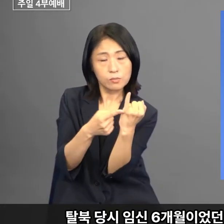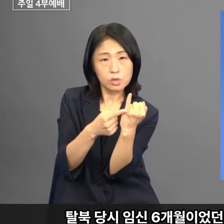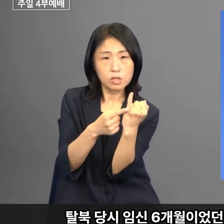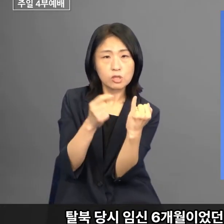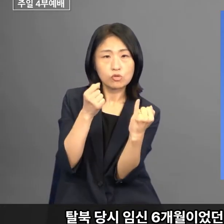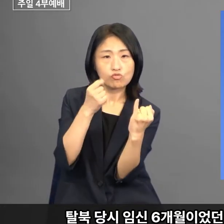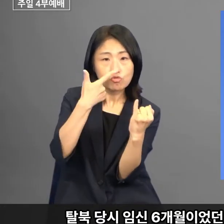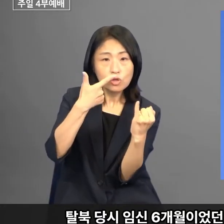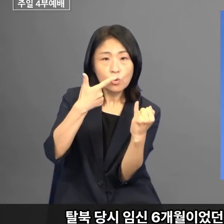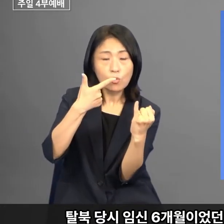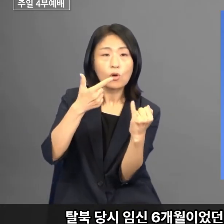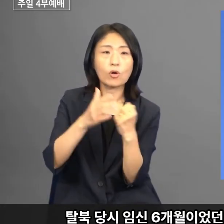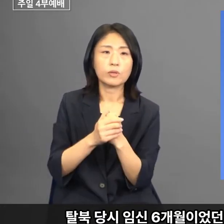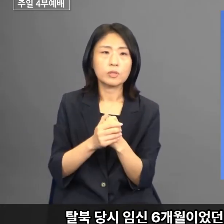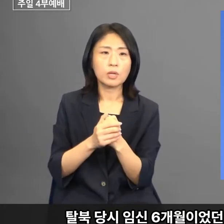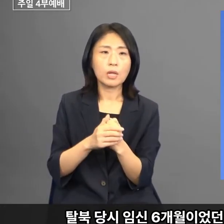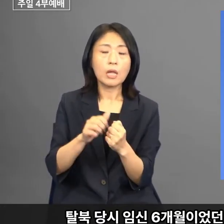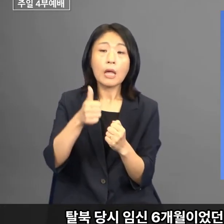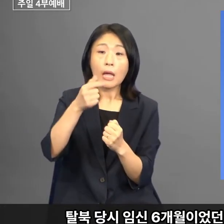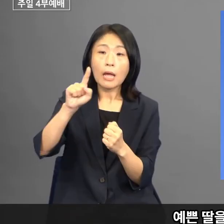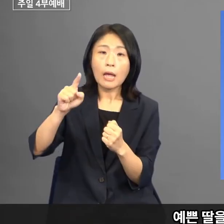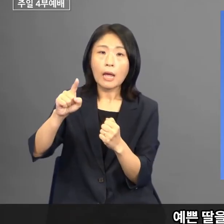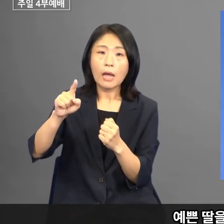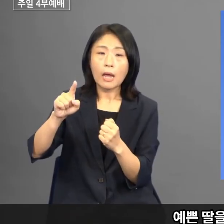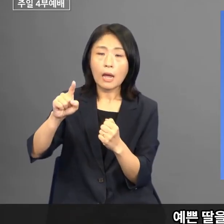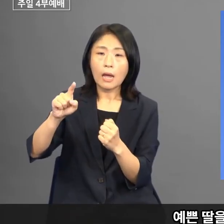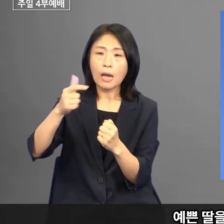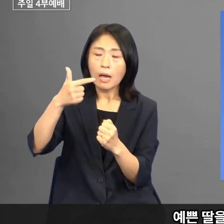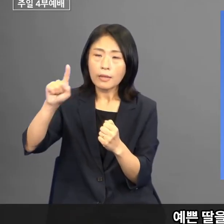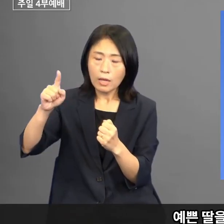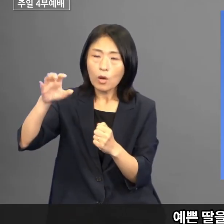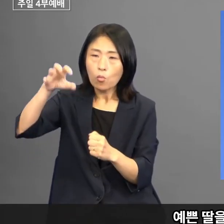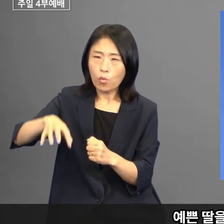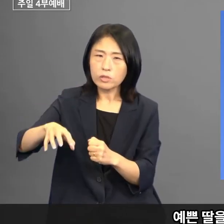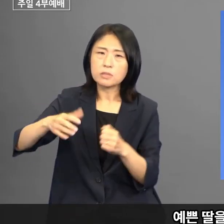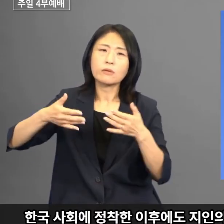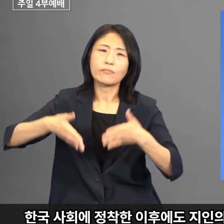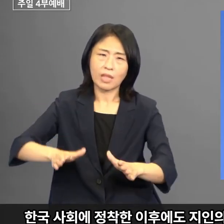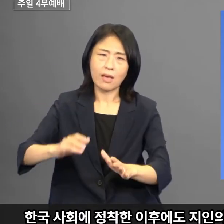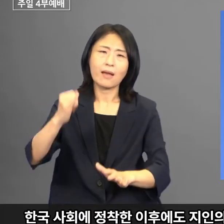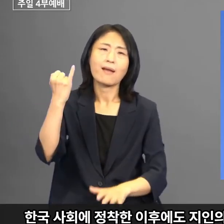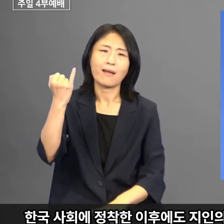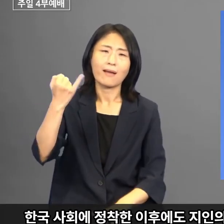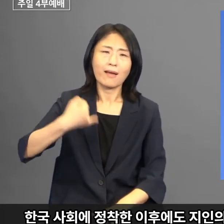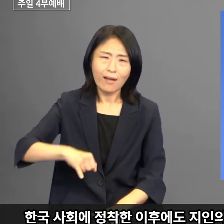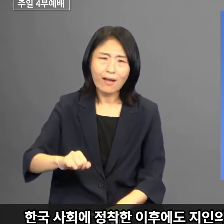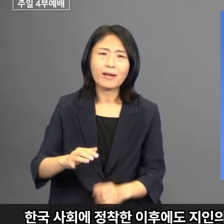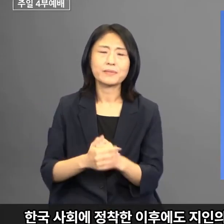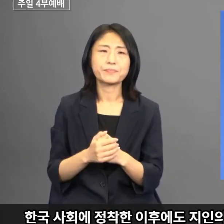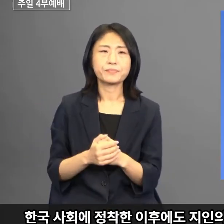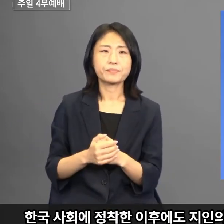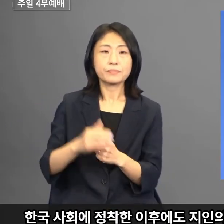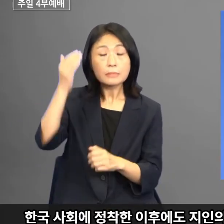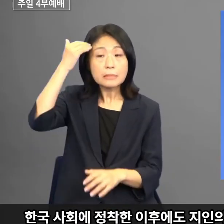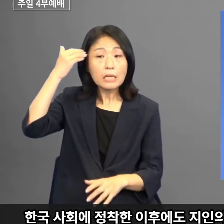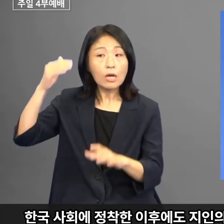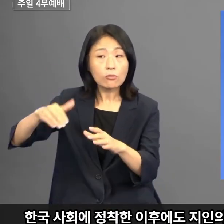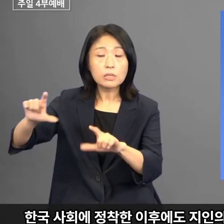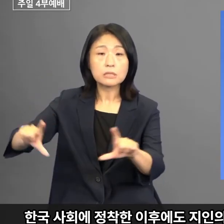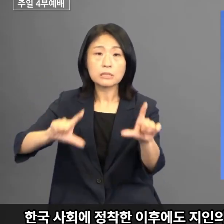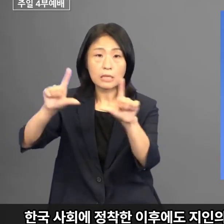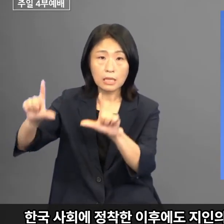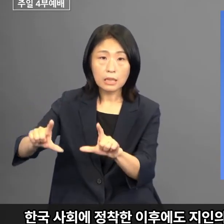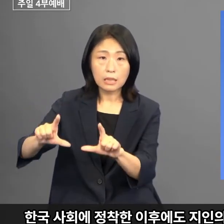제 아내는 하나원에서 건강하고 예쁜 딸을 낳았습니다. 한국 사회에 정착한 이후에도